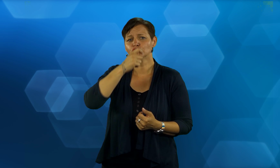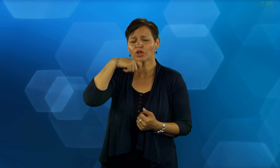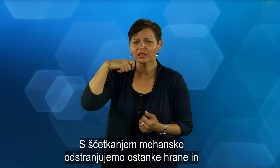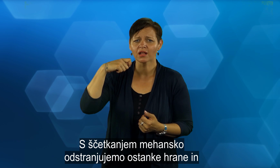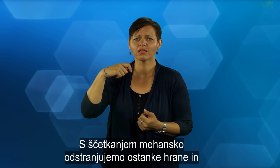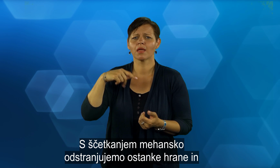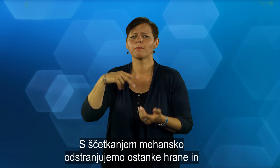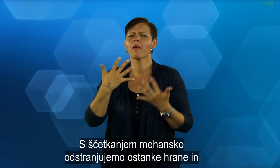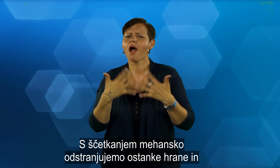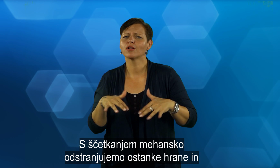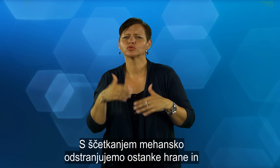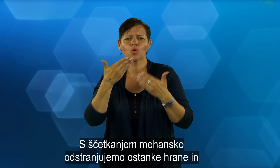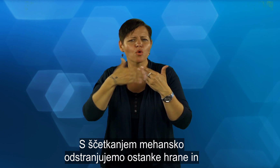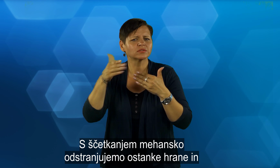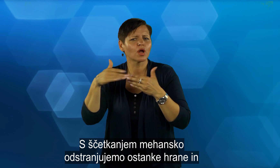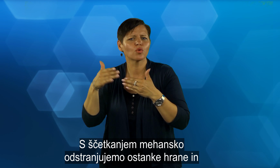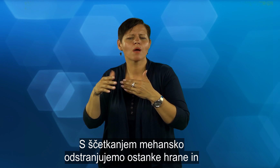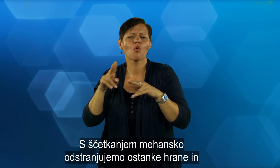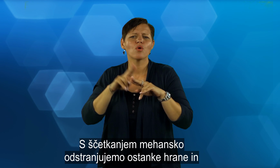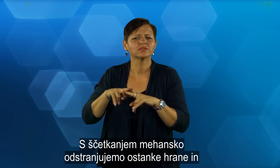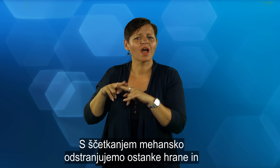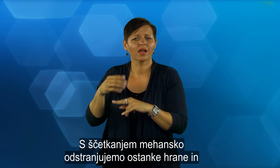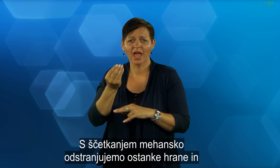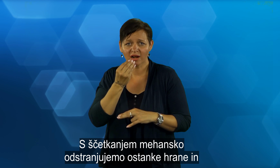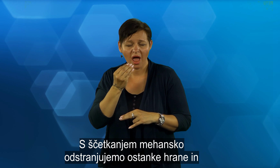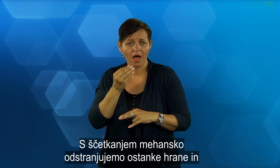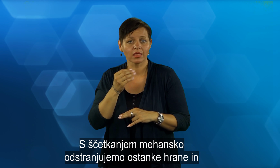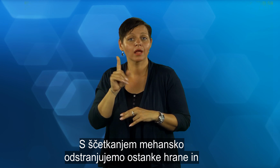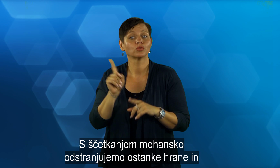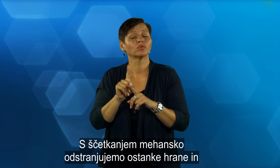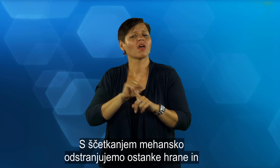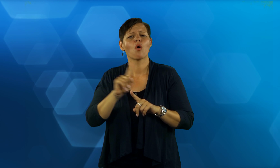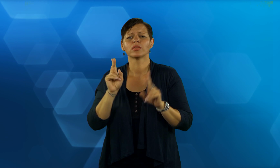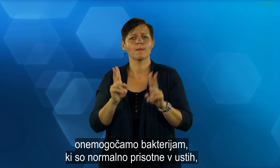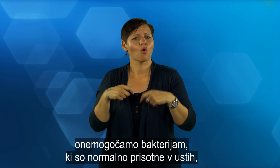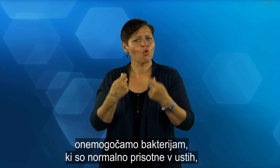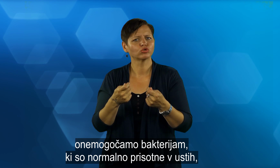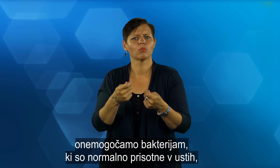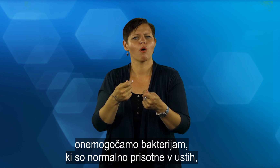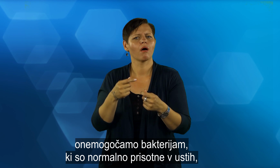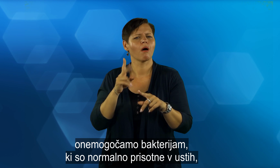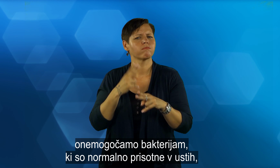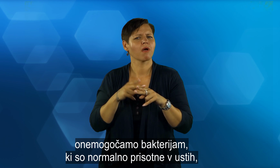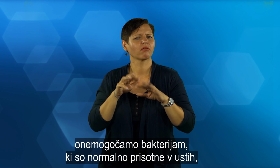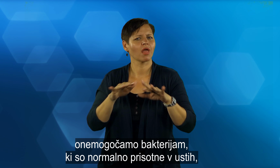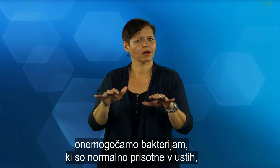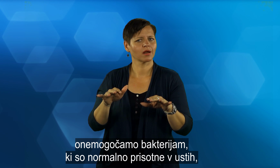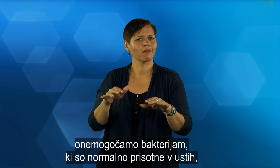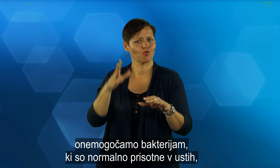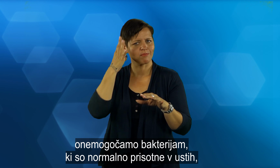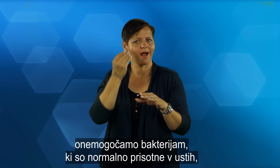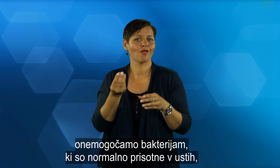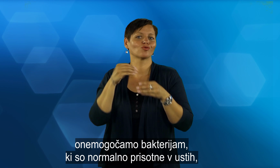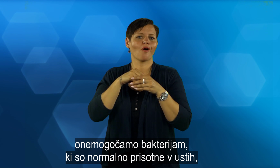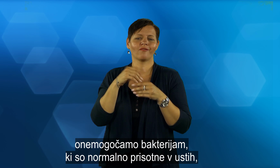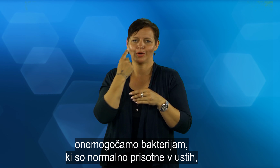S ščetkanjem mehansko odstranjujemo ostanke hrane in onemogočamo bakterijam, ki so normalno prisotne v ustih, da